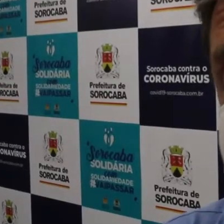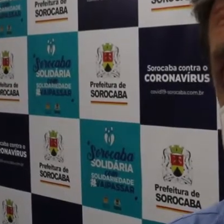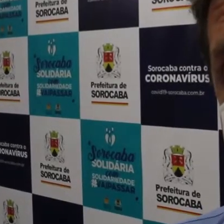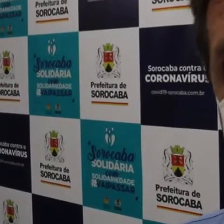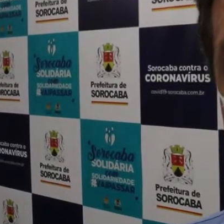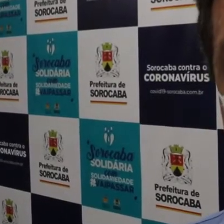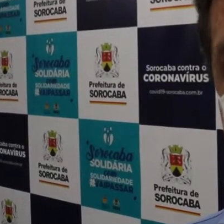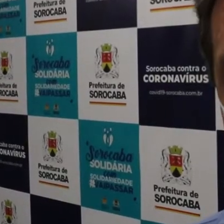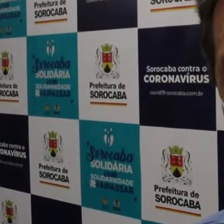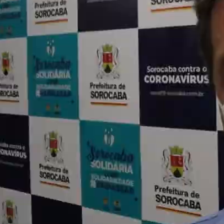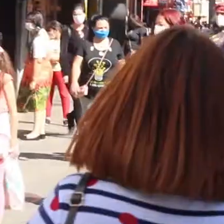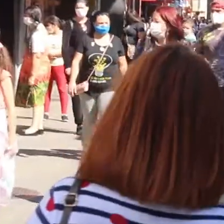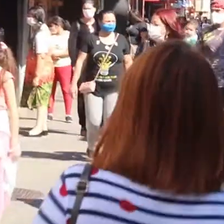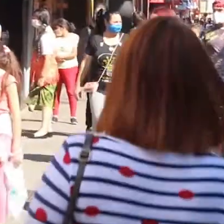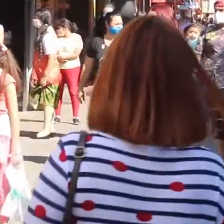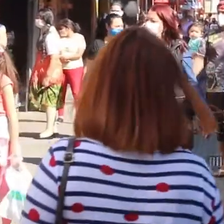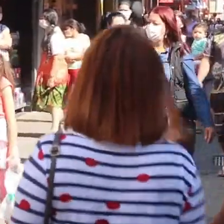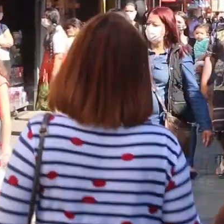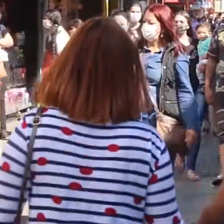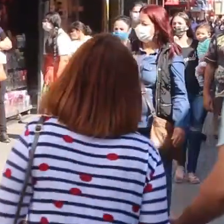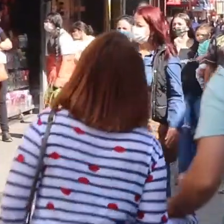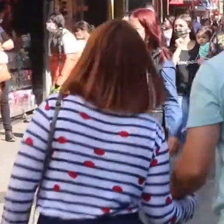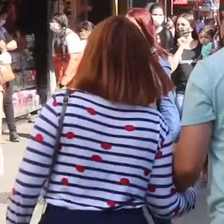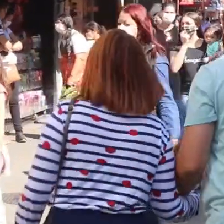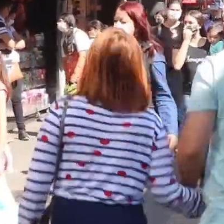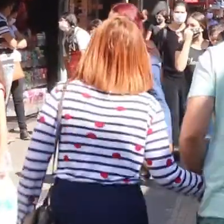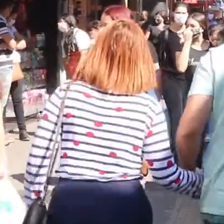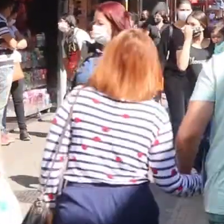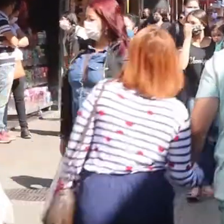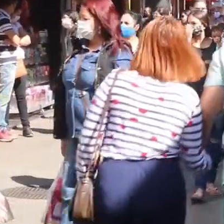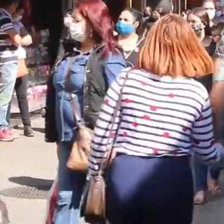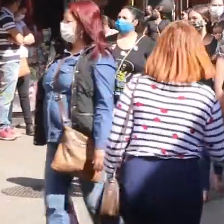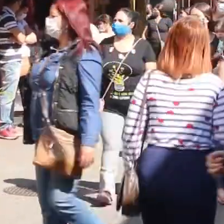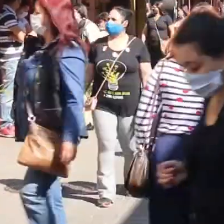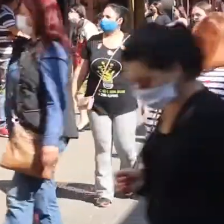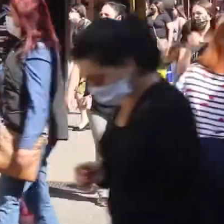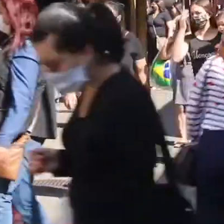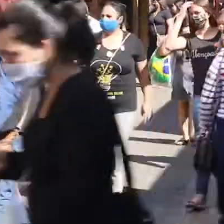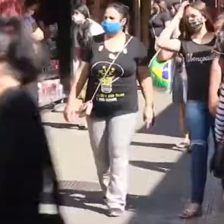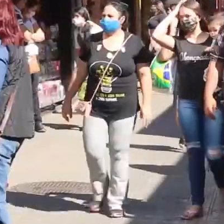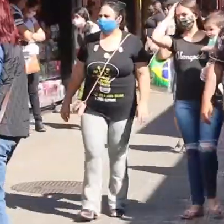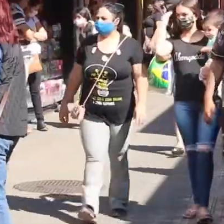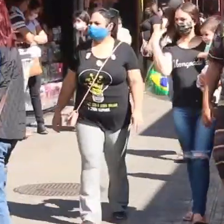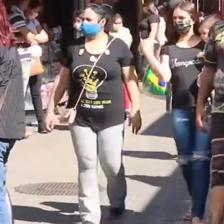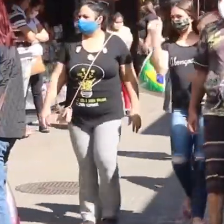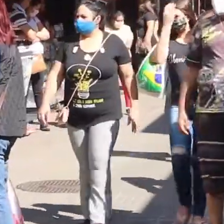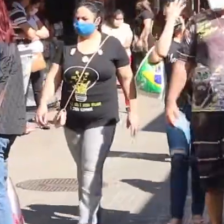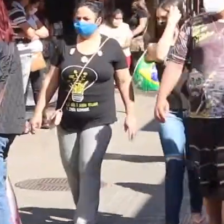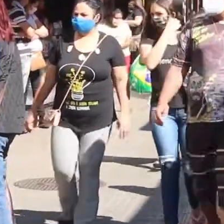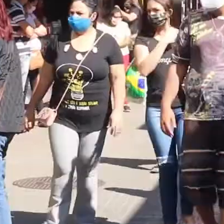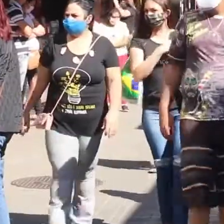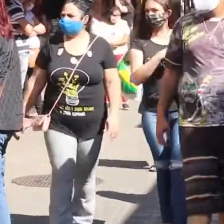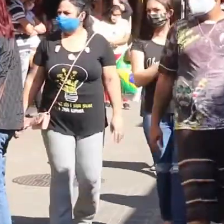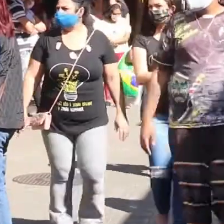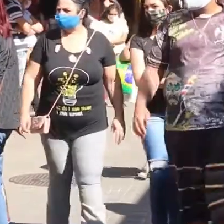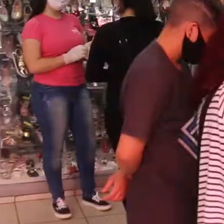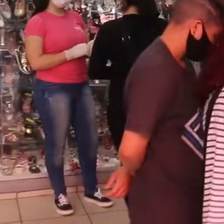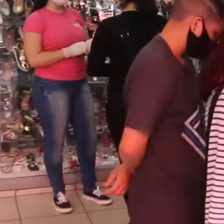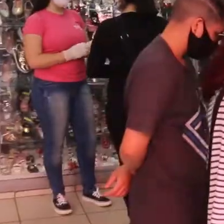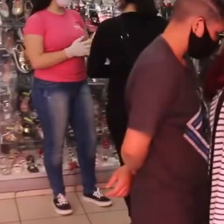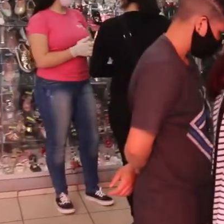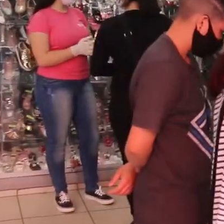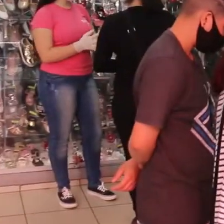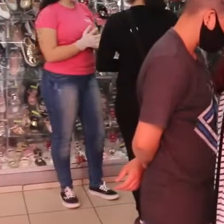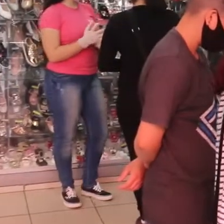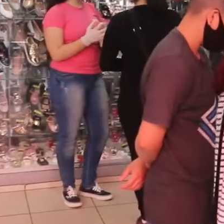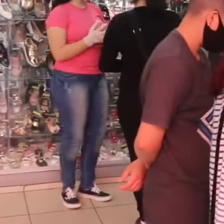comércio integralmente, de uma hora para outra, mentalmente as pessoas vão acreditar que acabou. Não tem mais guerra, não tem mais nada. E